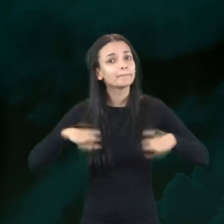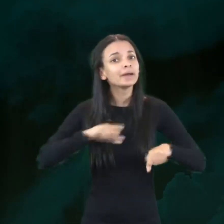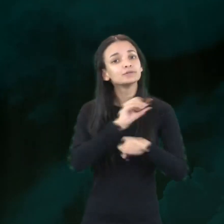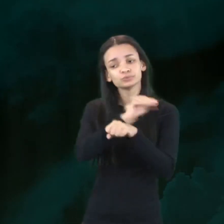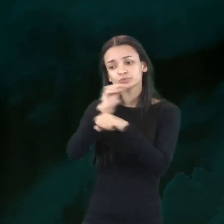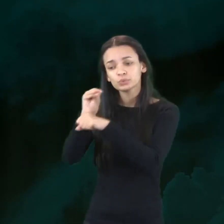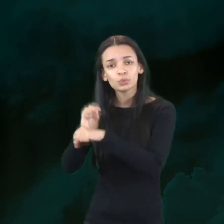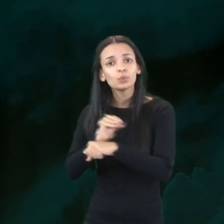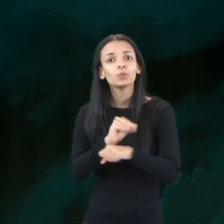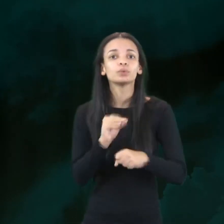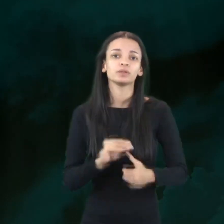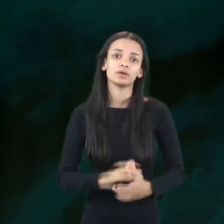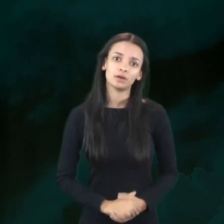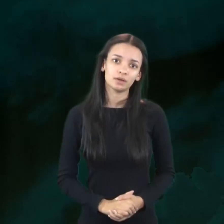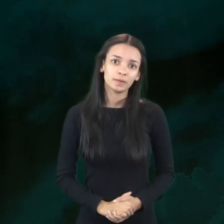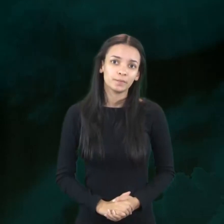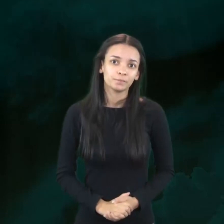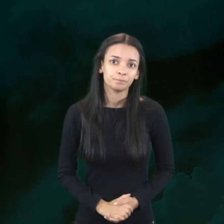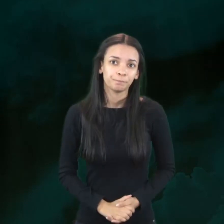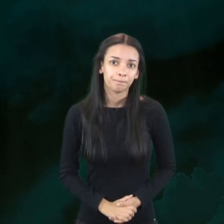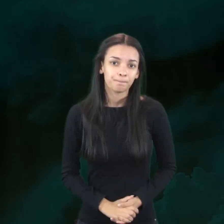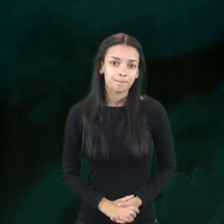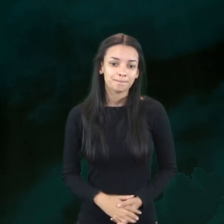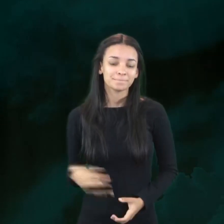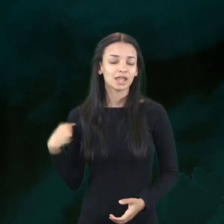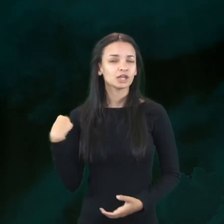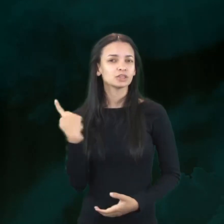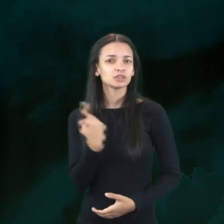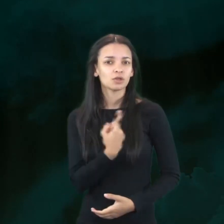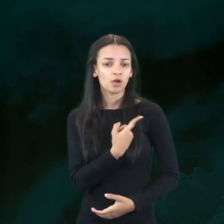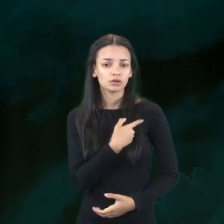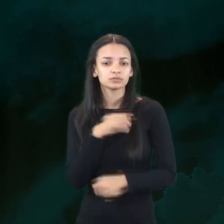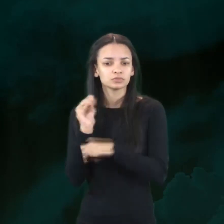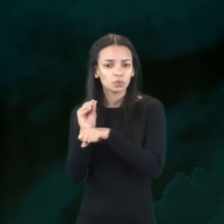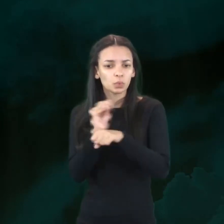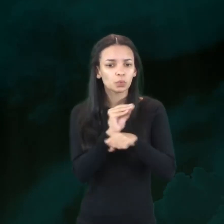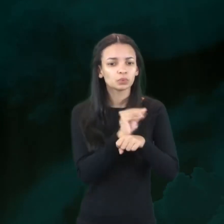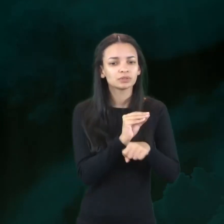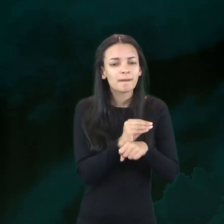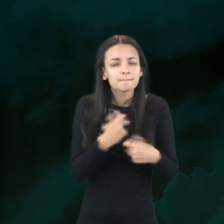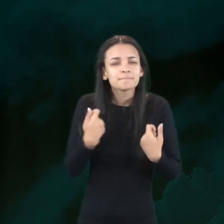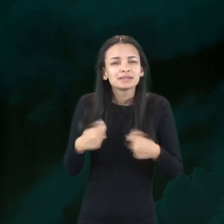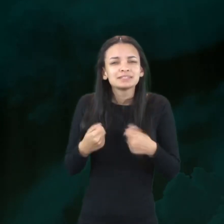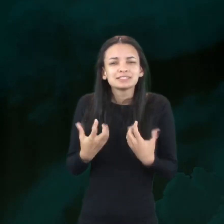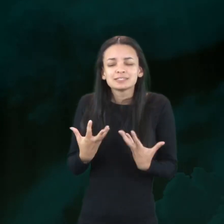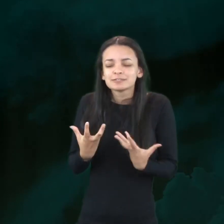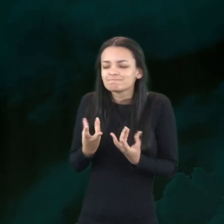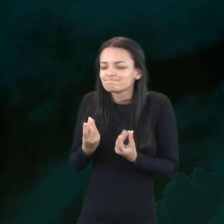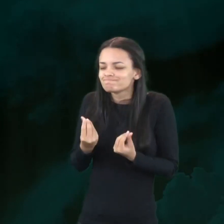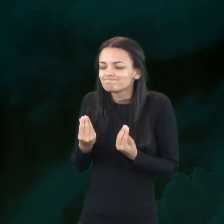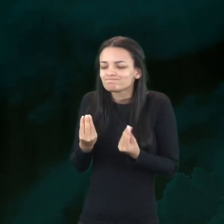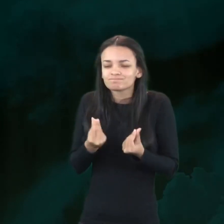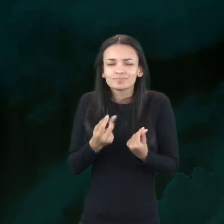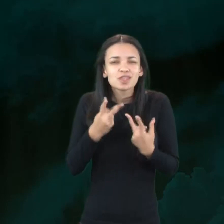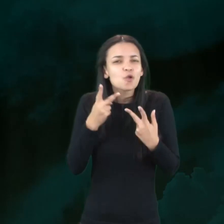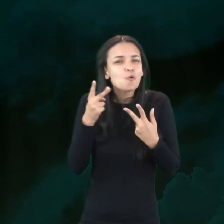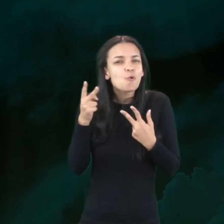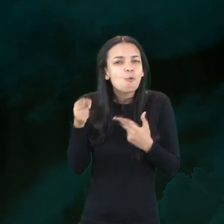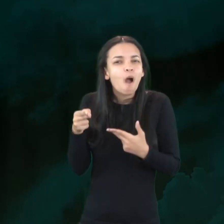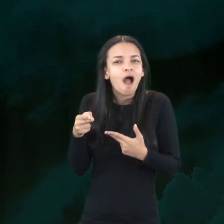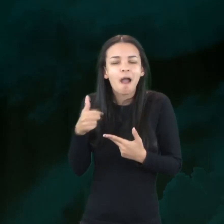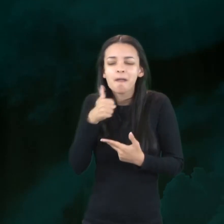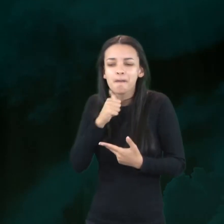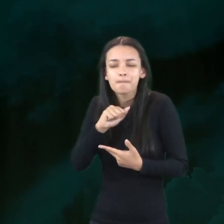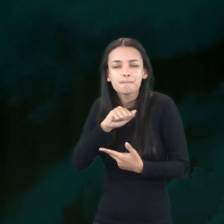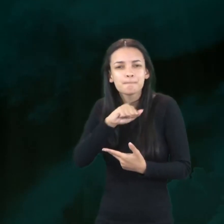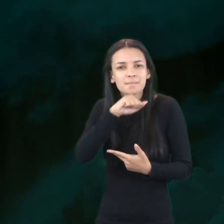pessoas a quem nós estamos apacentando. Precisamos cuidar como essa mãe que acarinha